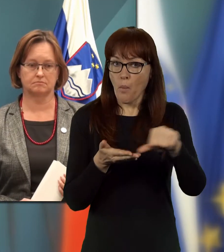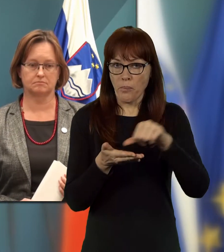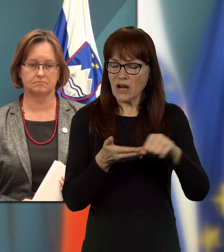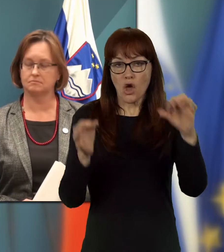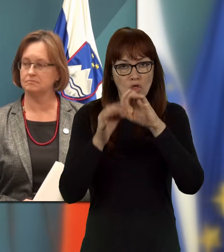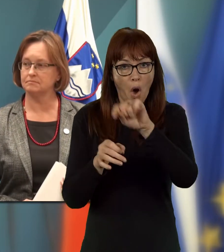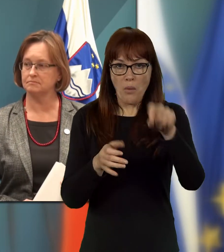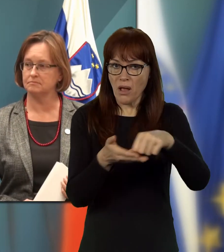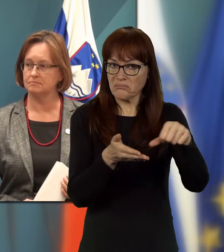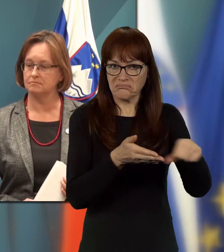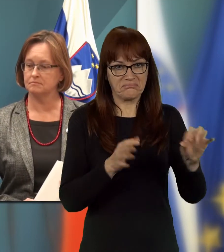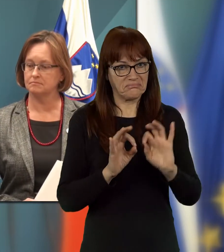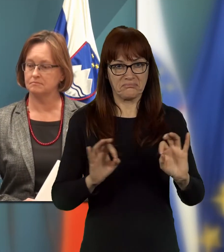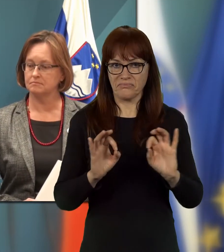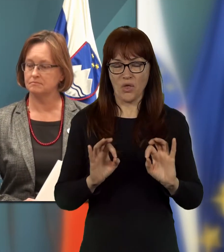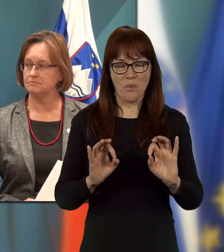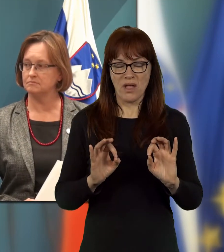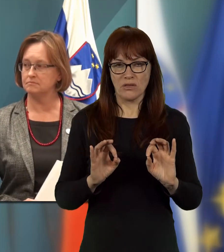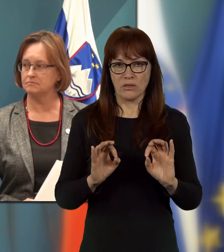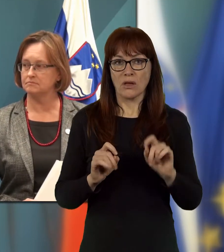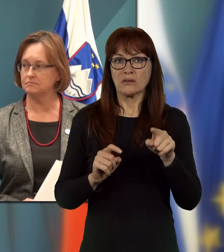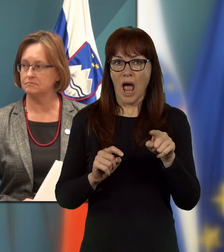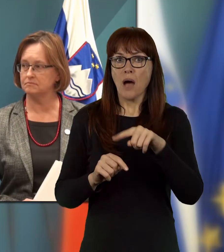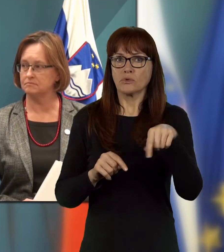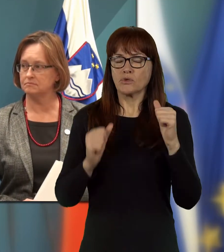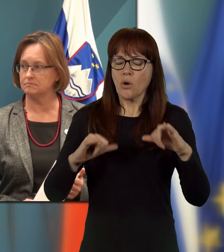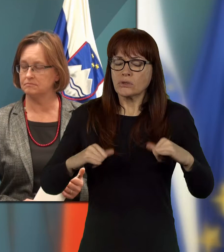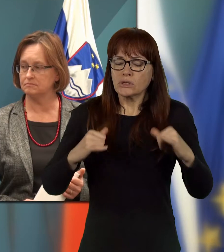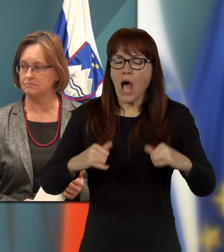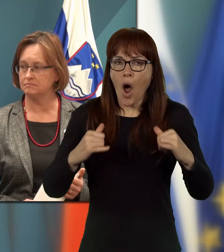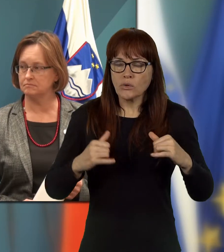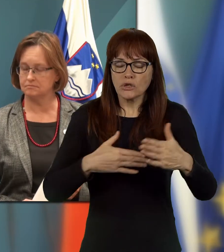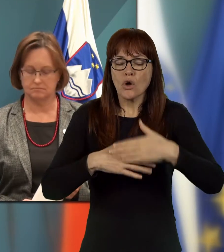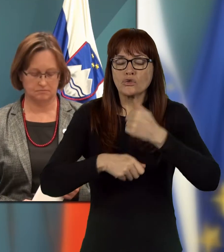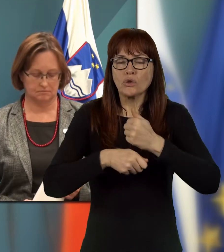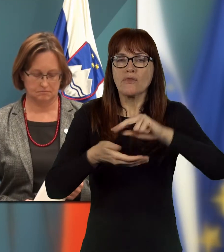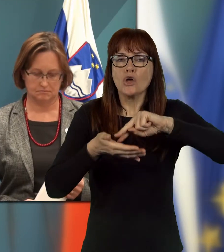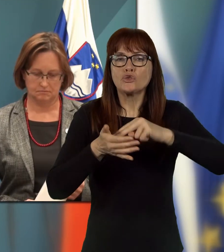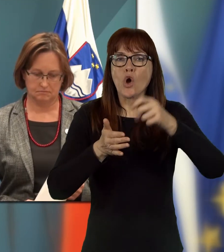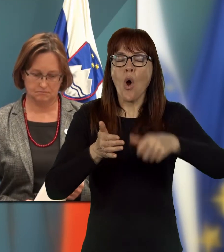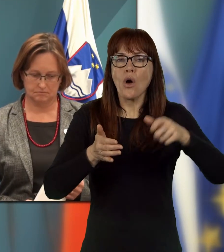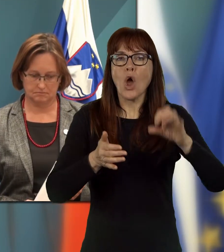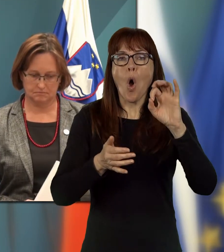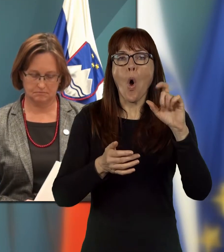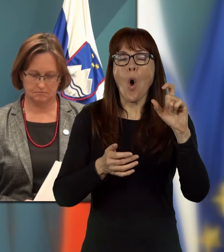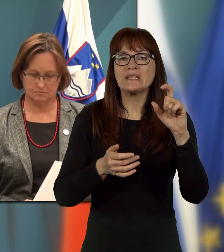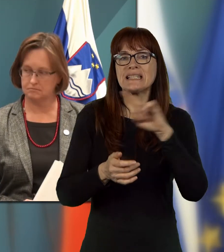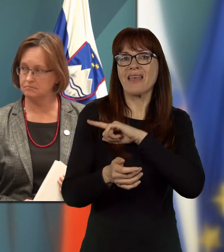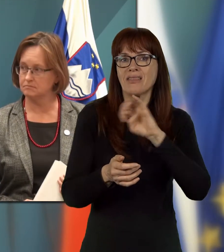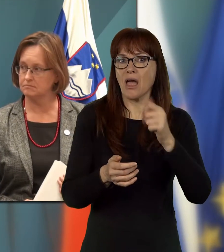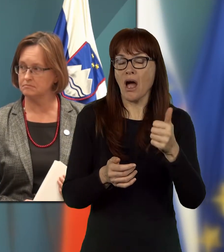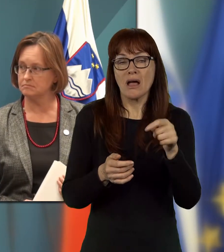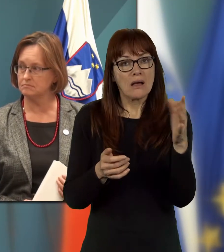nismo plačali nikomur. Tam smo zelo zavzeto, v bistvu so sodelovali strokovnjaki OECD-ja,